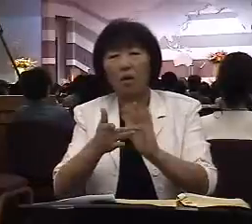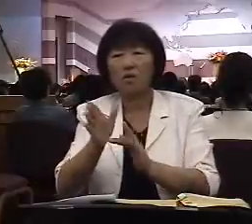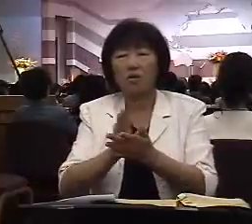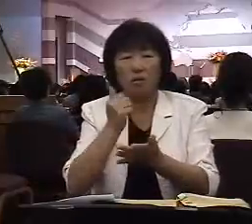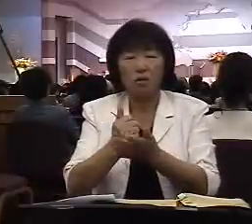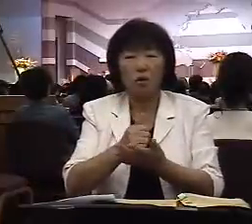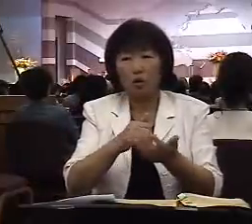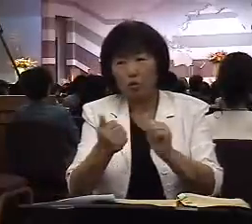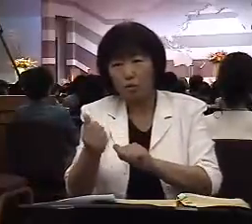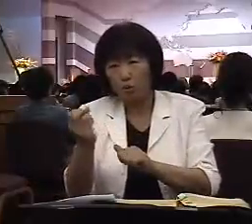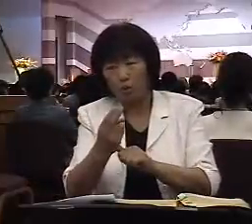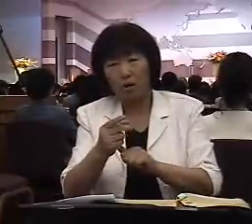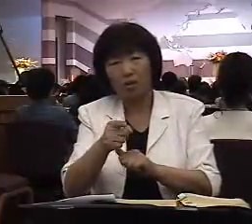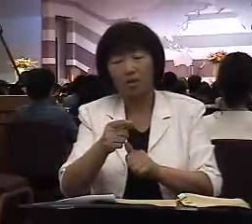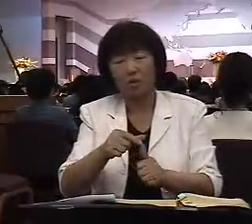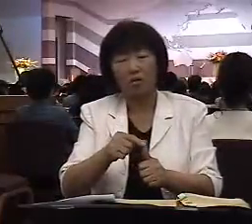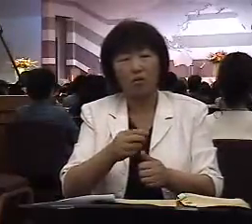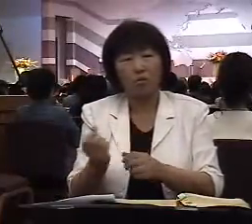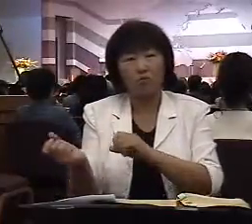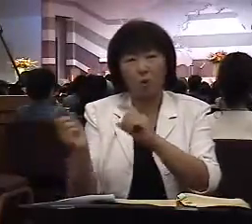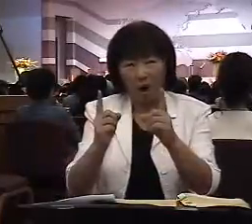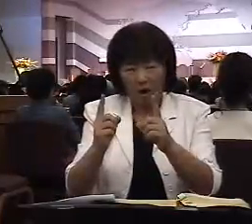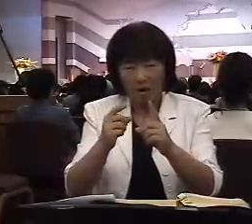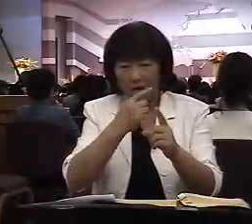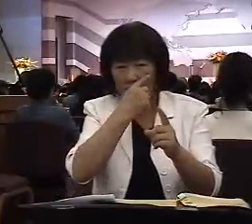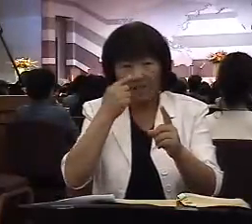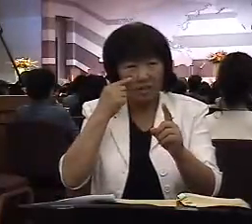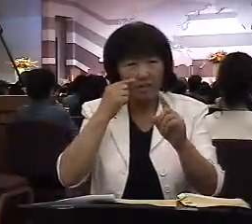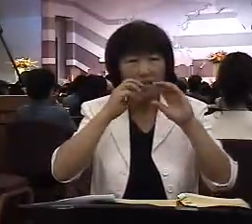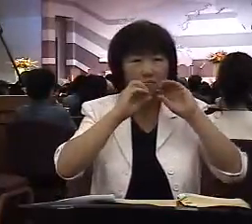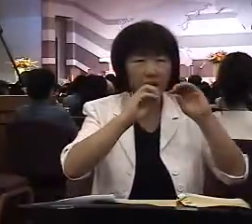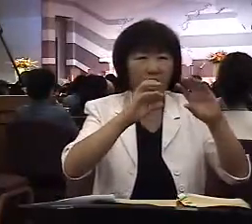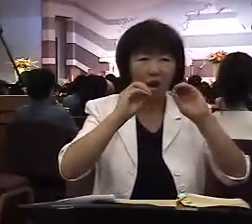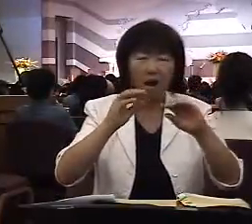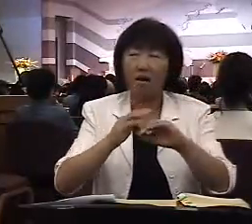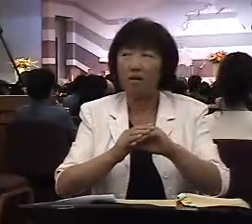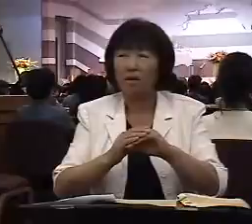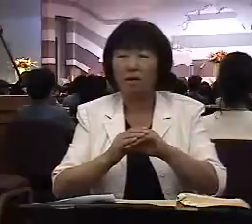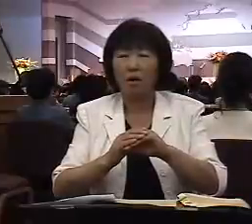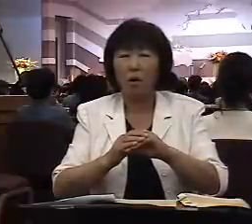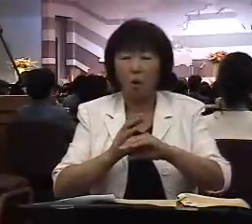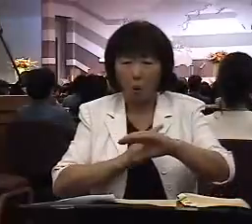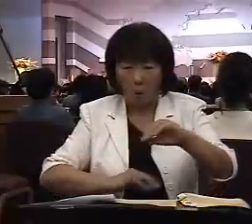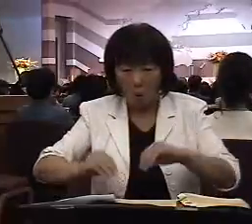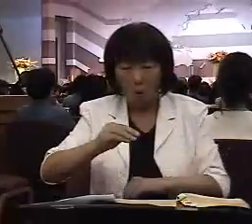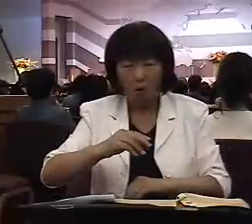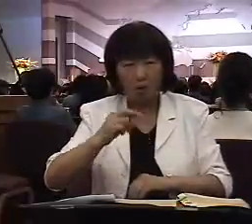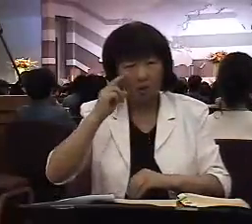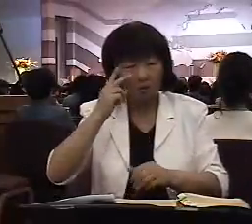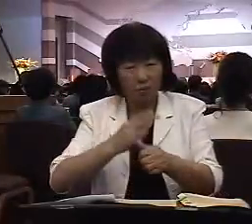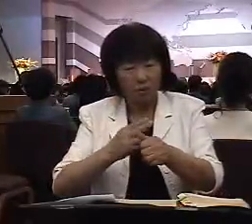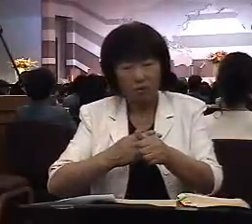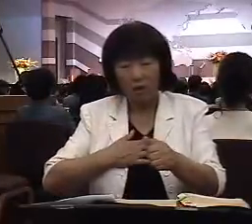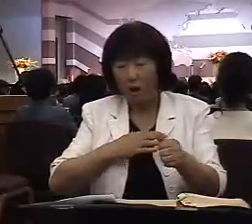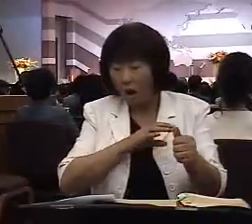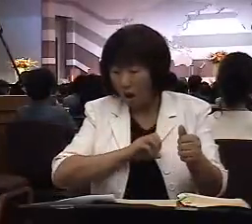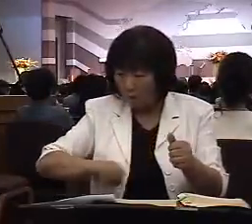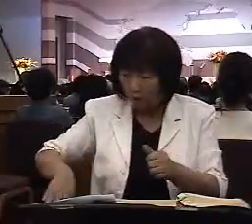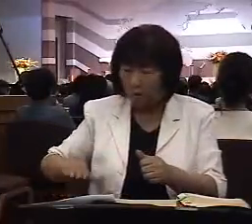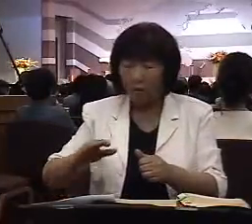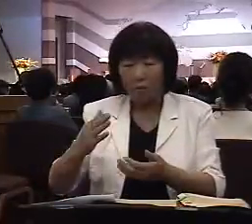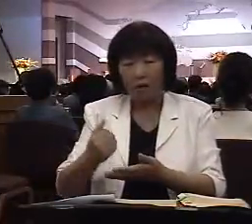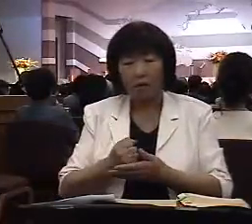그 죽으심과 그 부활을 증거하고 난 다음에 자기가 도리어 버림이 될까 두려워한다. 이